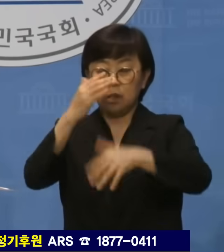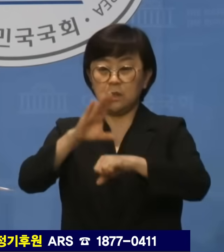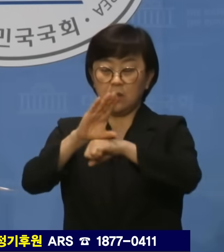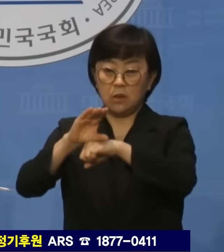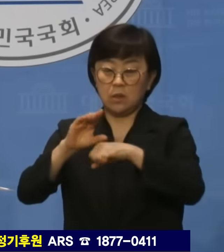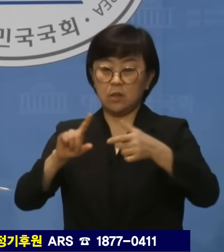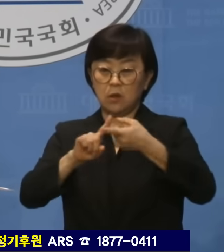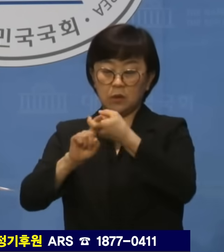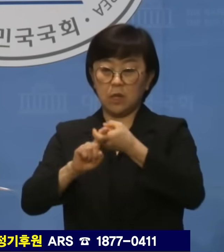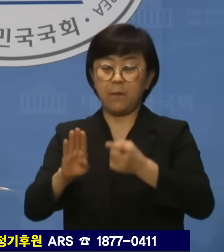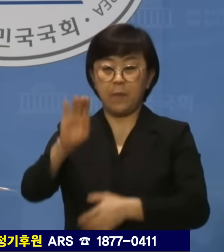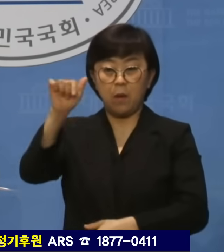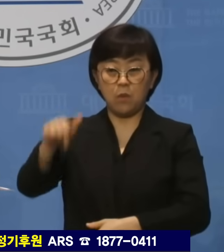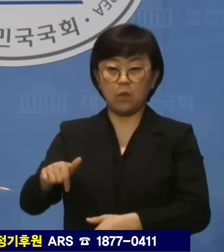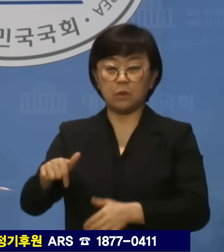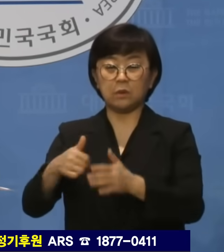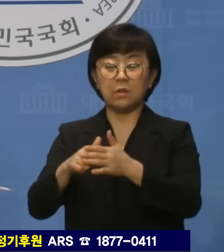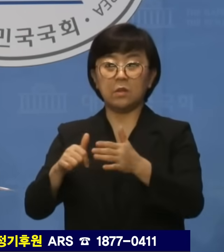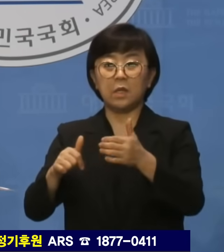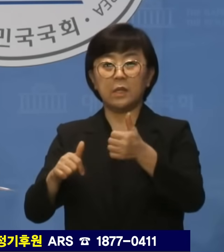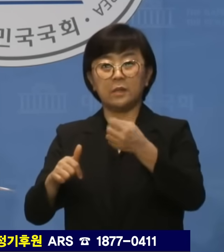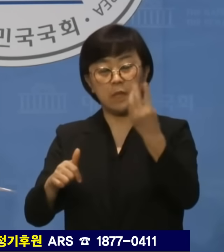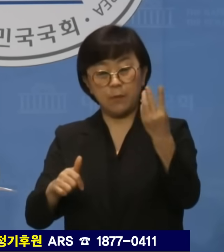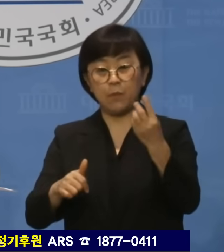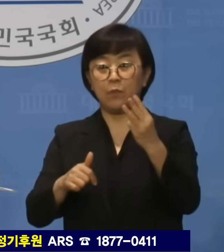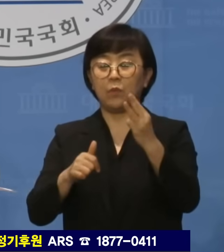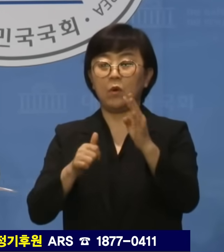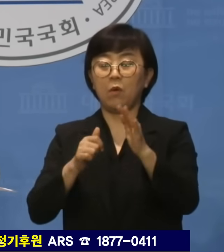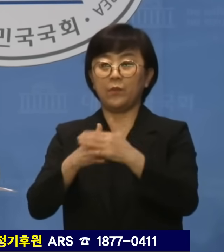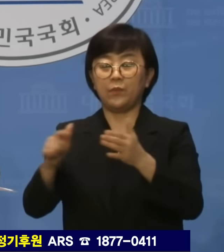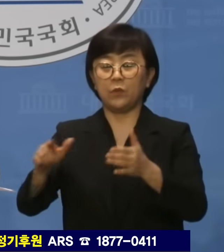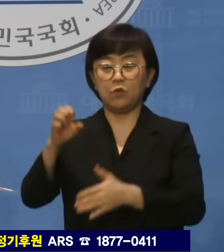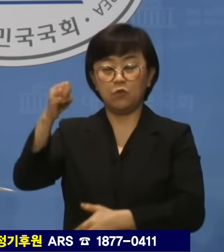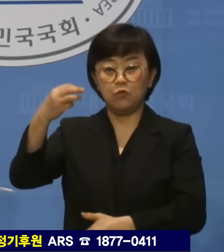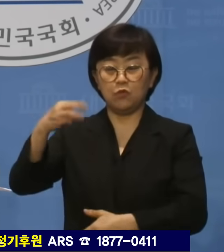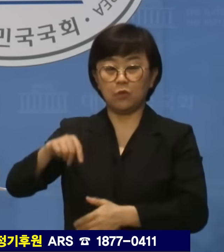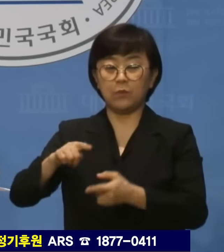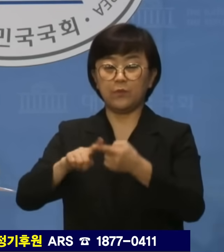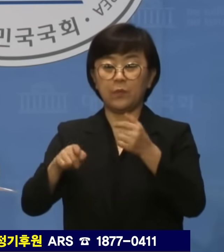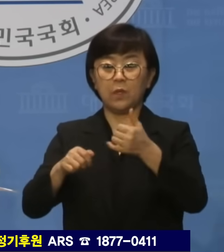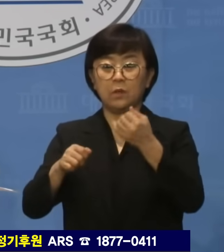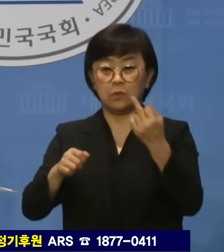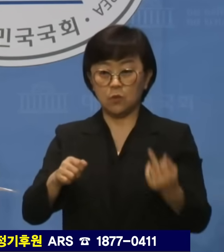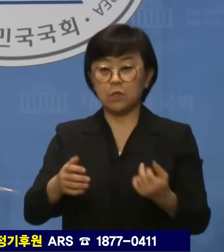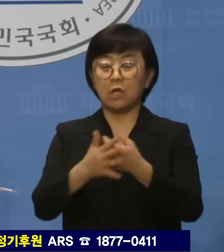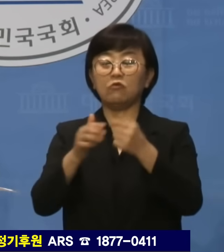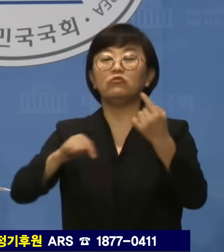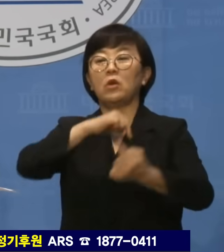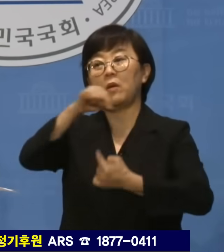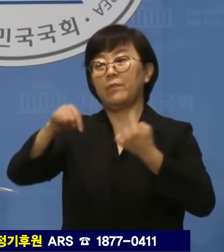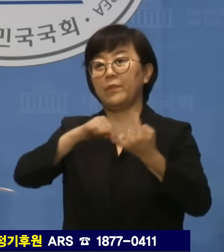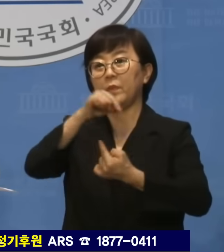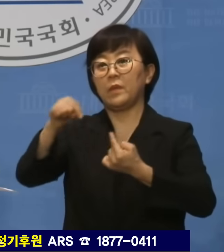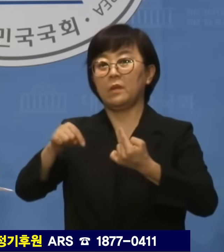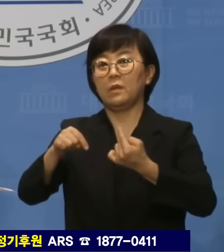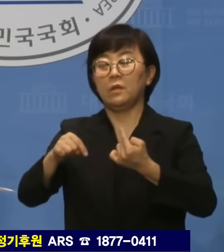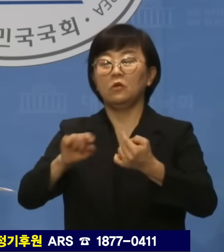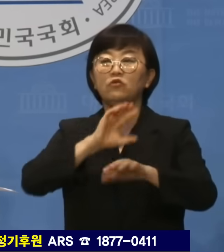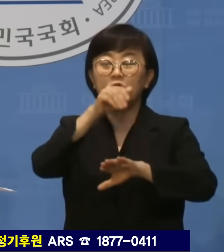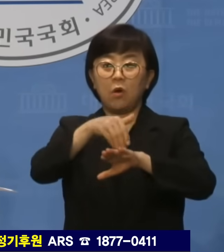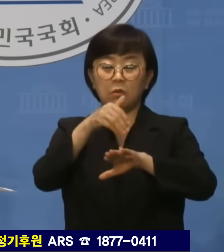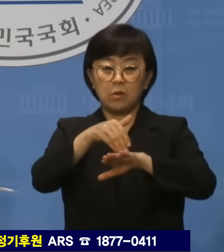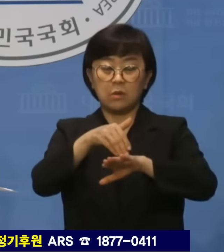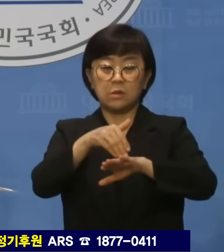박모 공동대표 3건이 대표적이며 유일인 위원장 동생이 운영하는 수련원